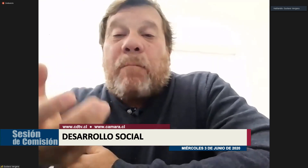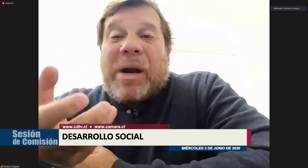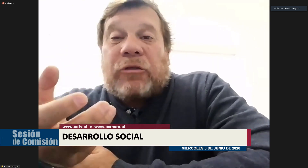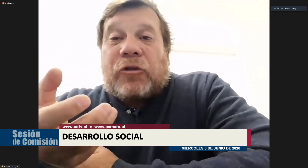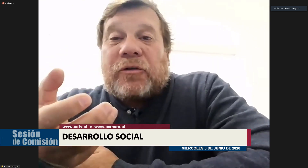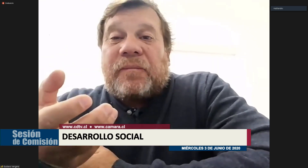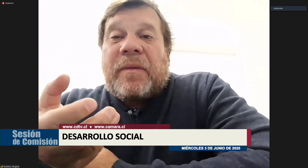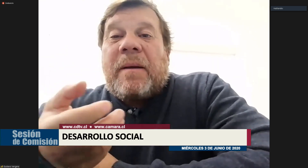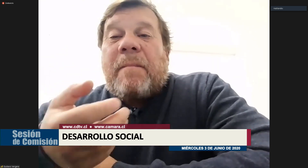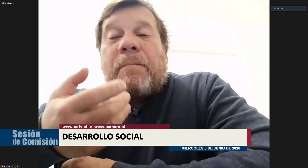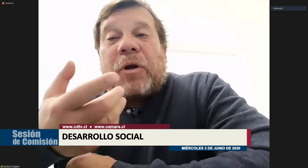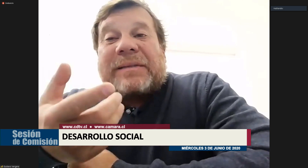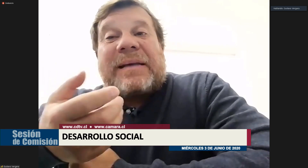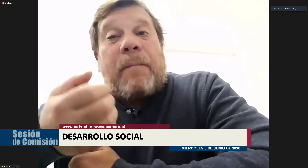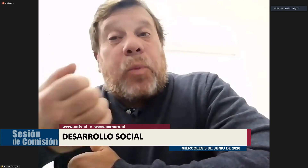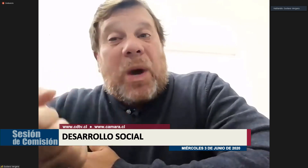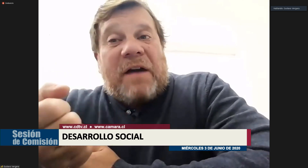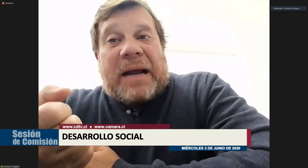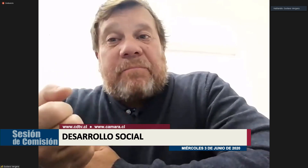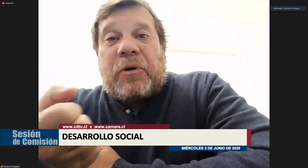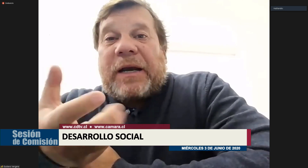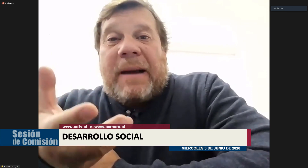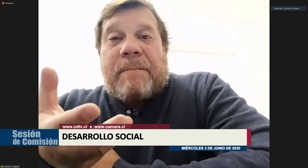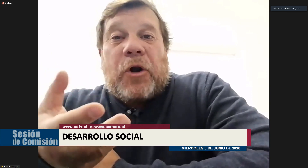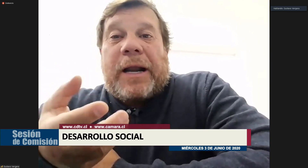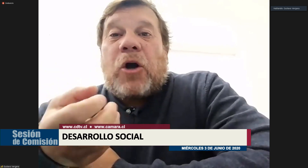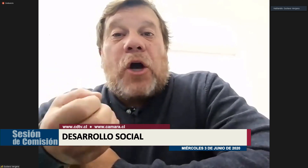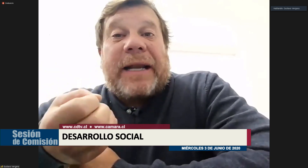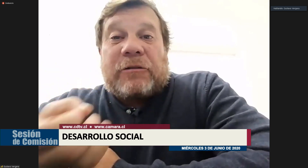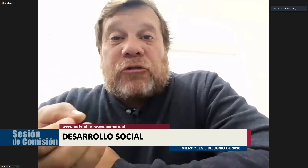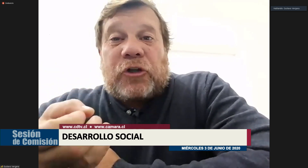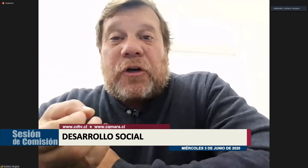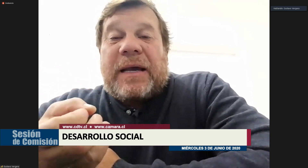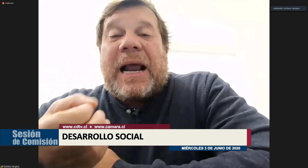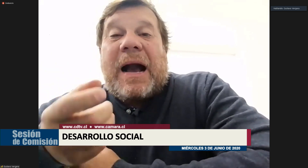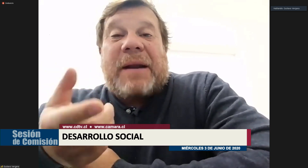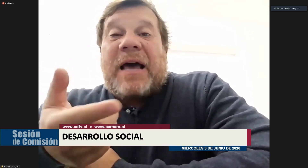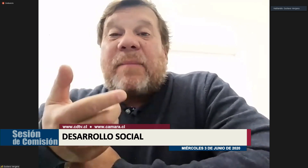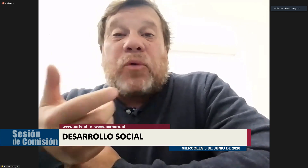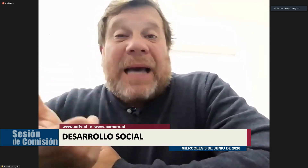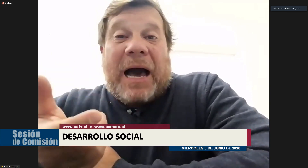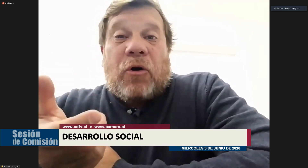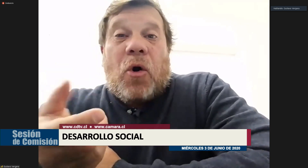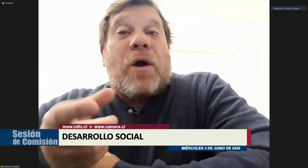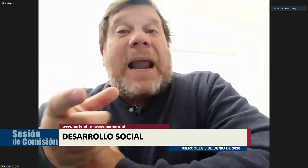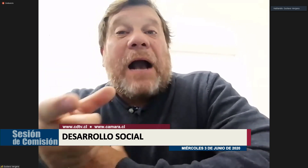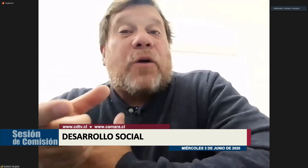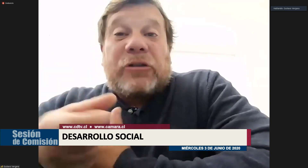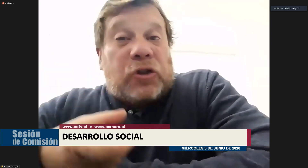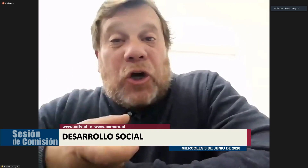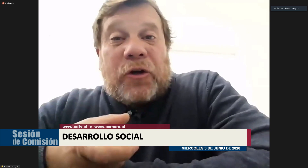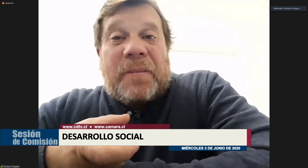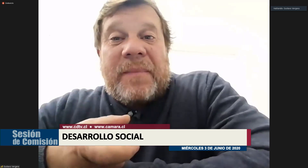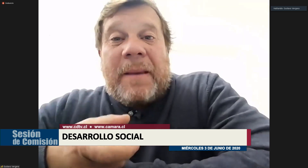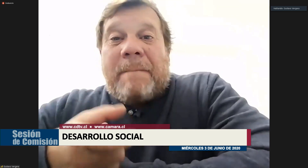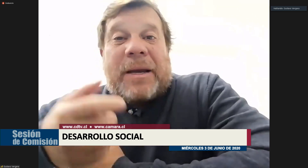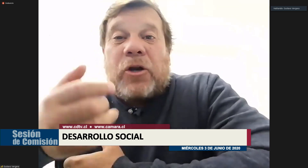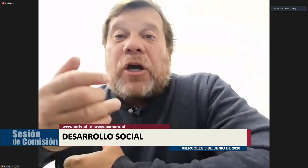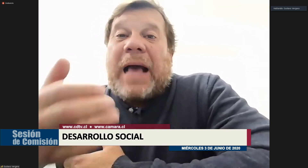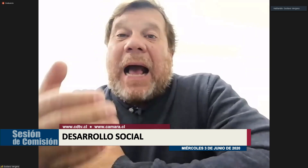puerto, porque se aprueban, por ejemplo, en el Congreso, en la Cámara de Diputados o en la Comisión, pero ahí